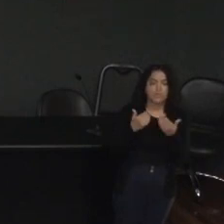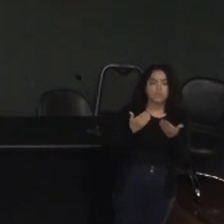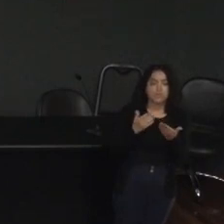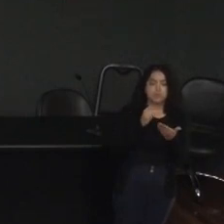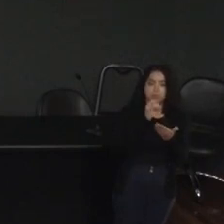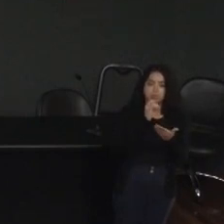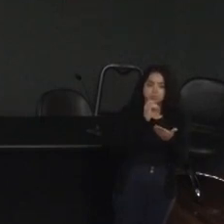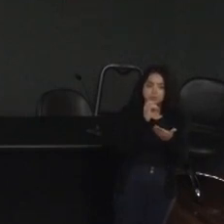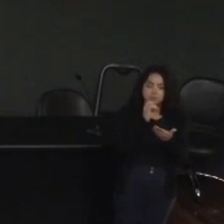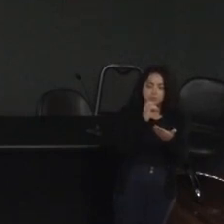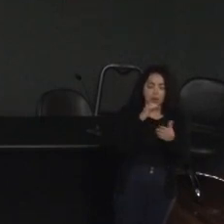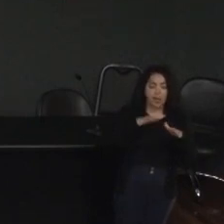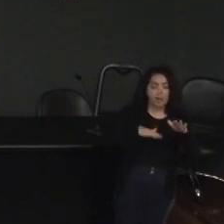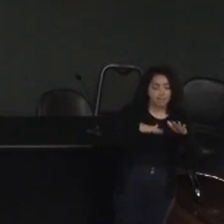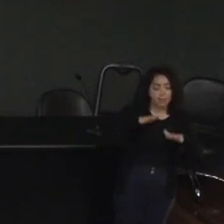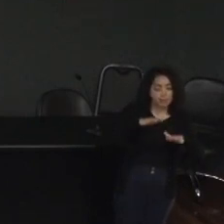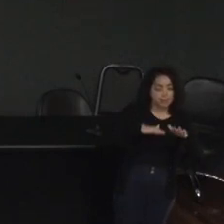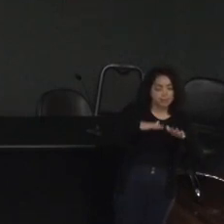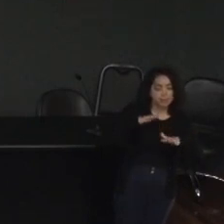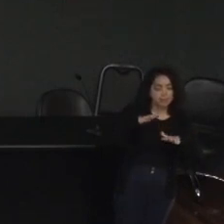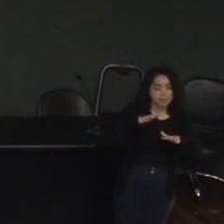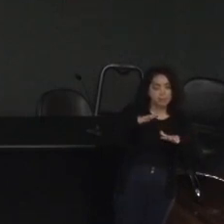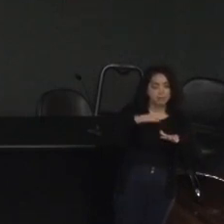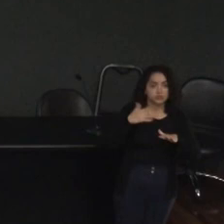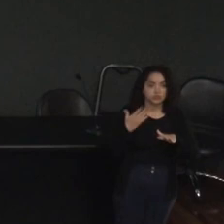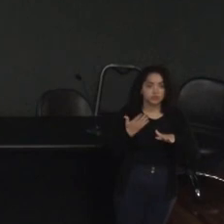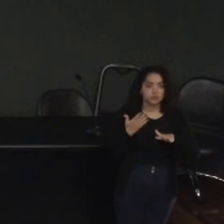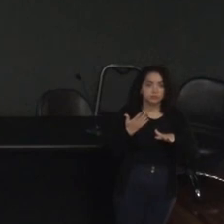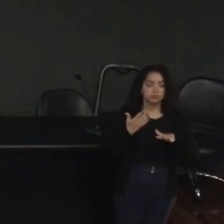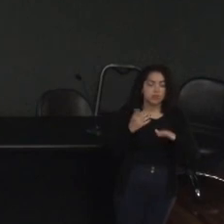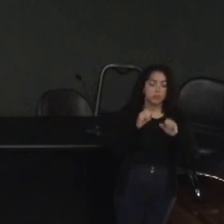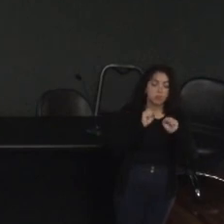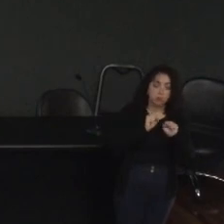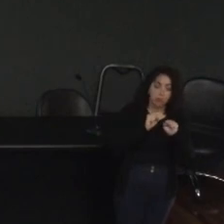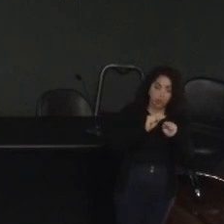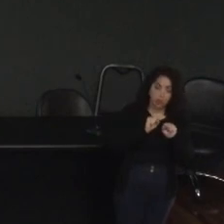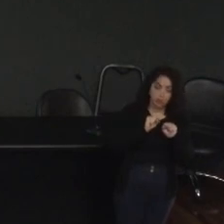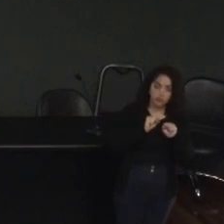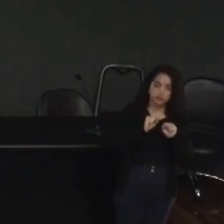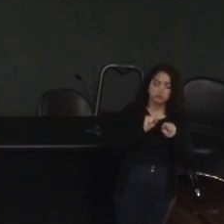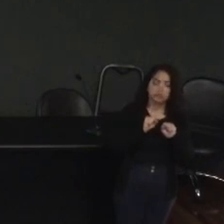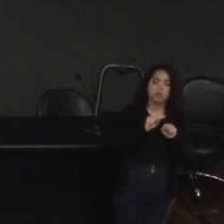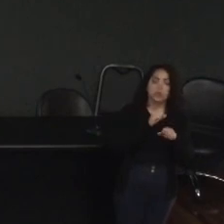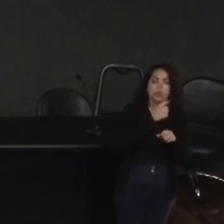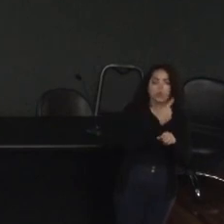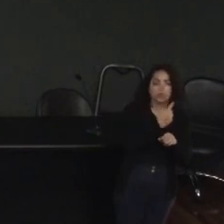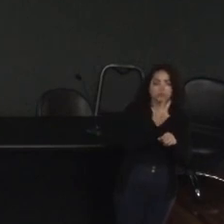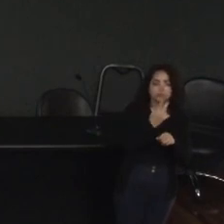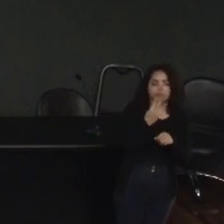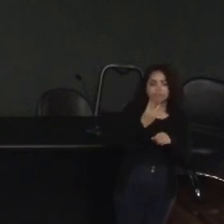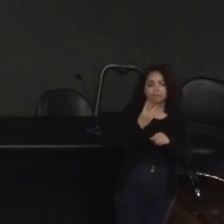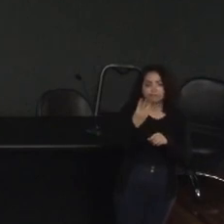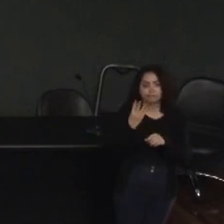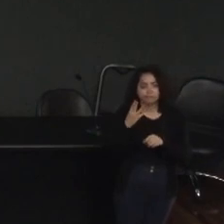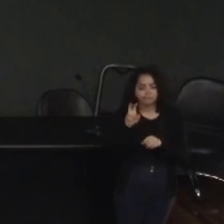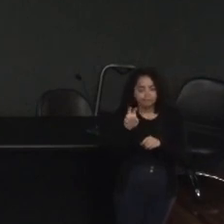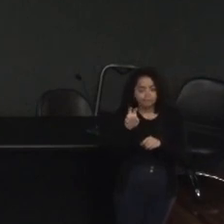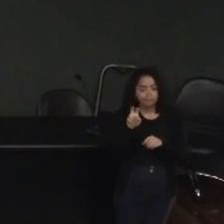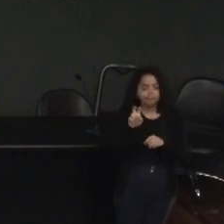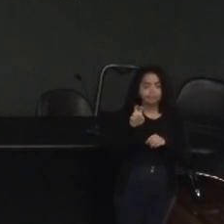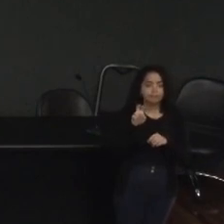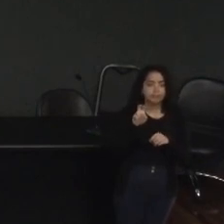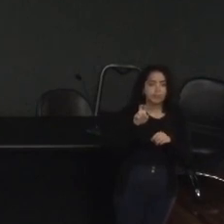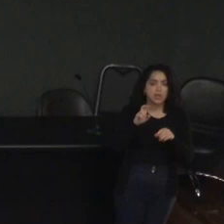disser que a minha probabilidade é uma aí um dois três quatro cinco um dois três quatro cinco se eu dizer que a minha probabilidade